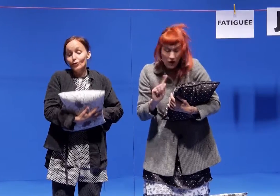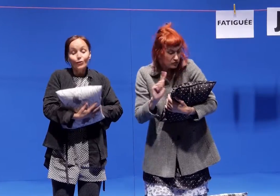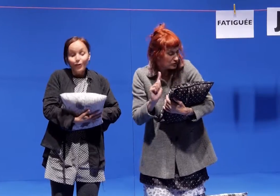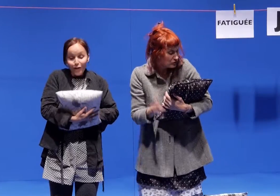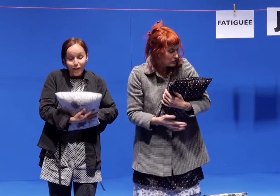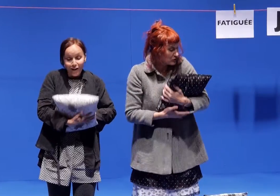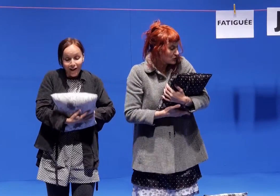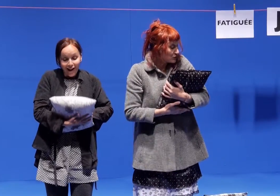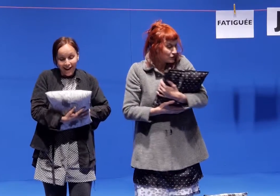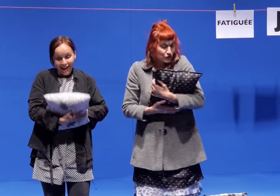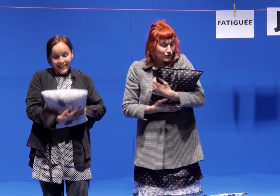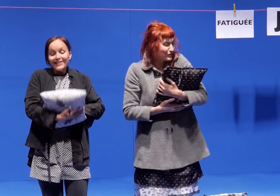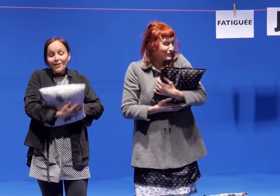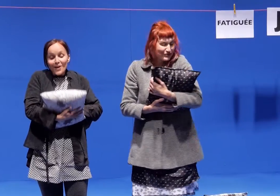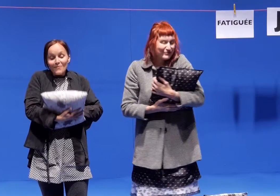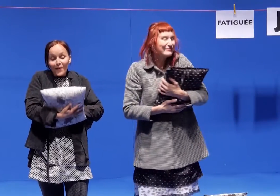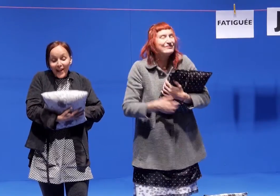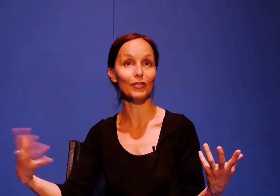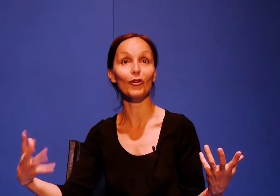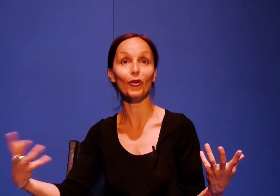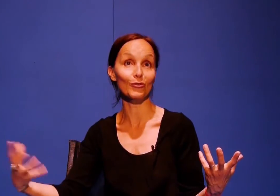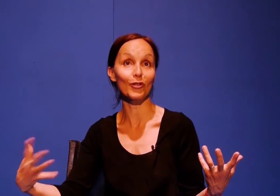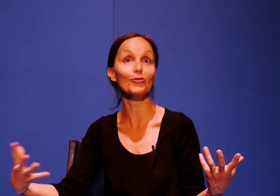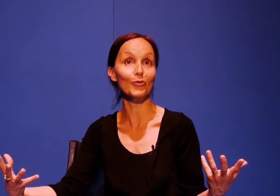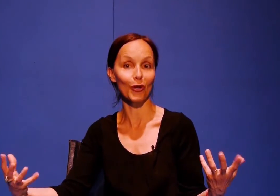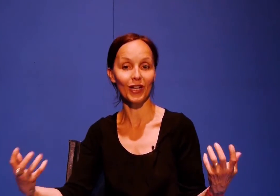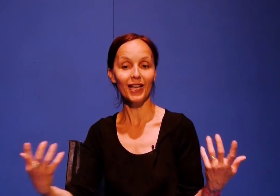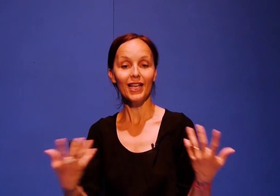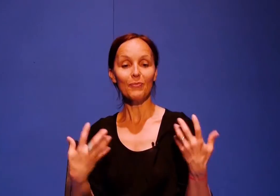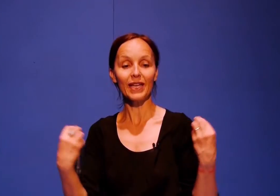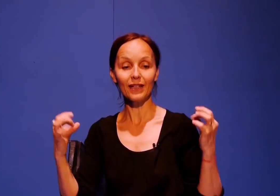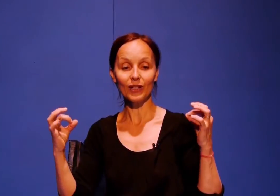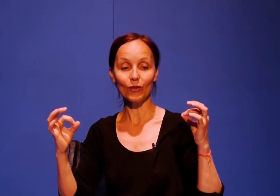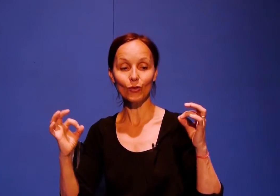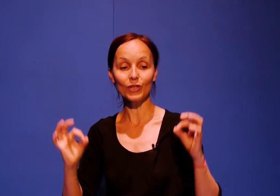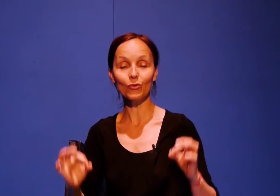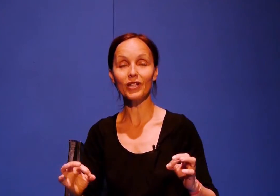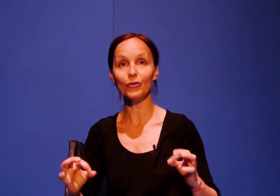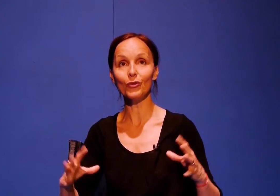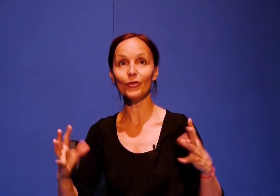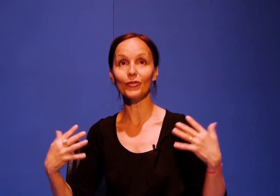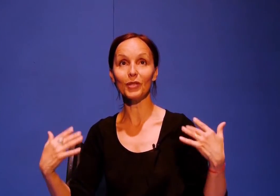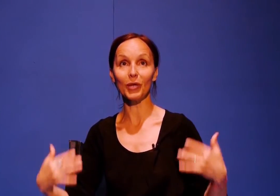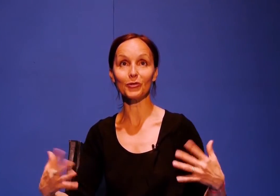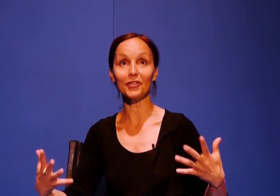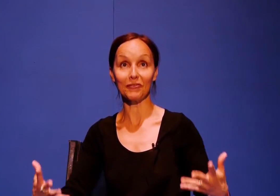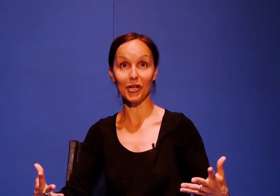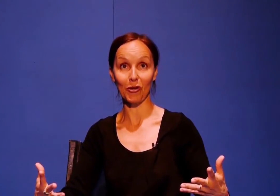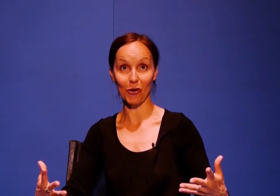des signes. Quand elle parle sur scène,'est avec la langue des signes,'est avec une langue du corps. Mais on est toutes les deux des personnes qui avons un corps.